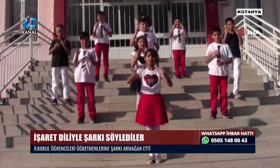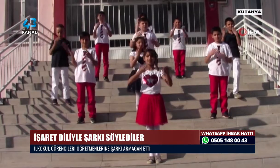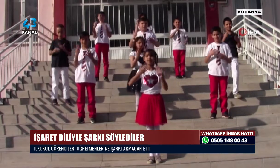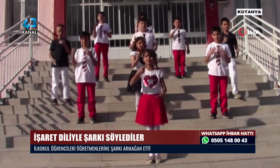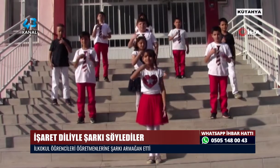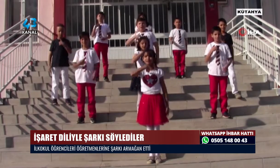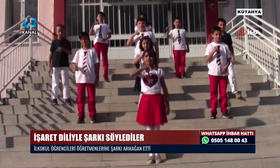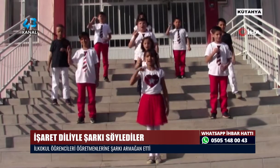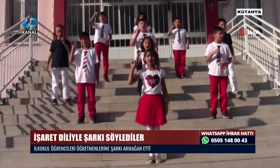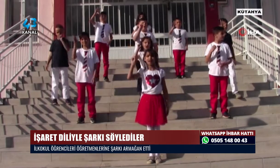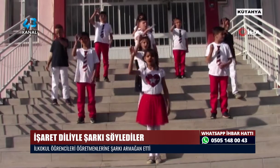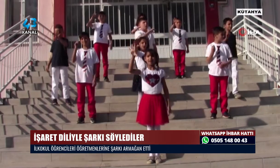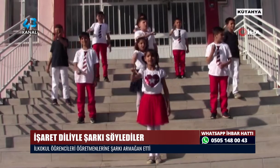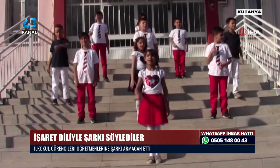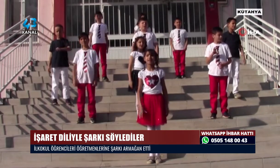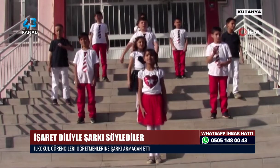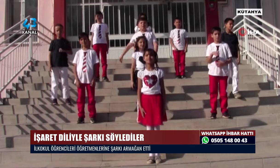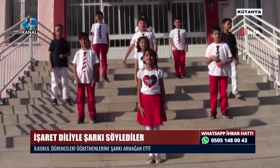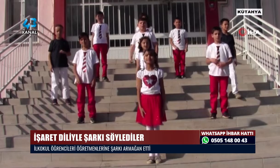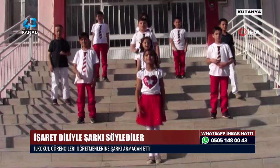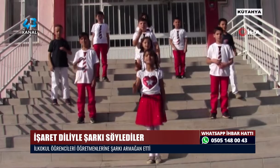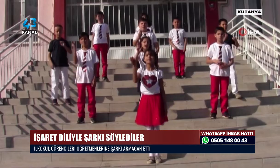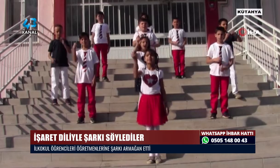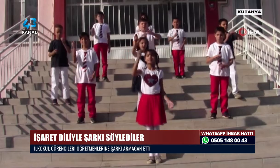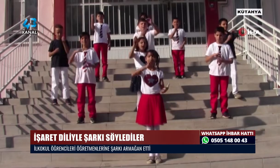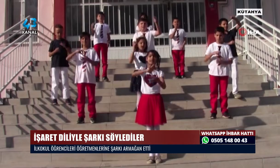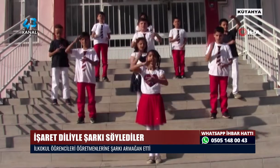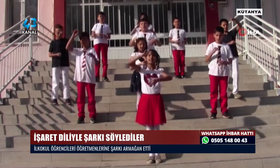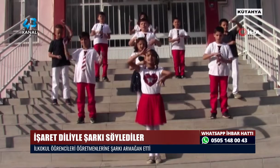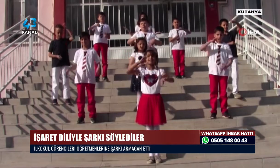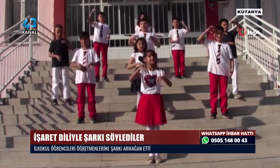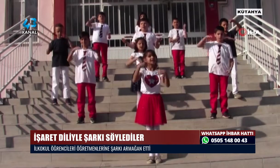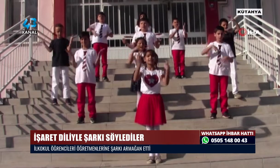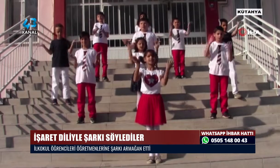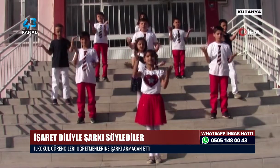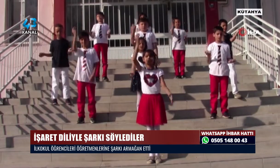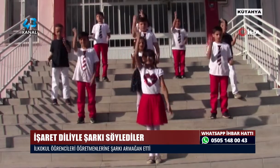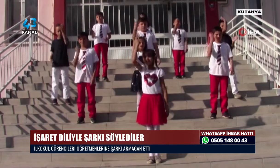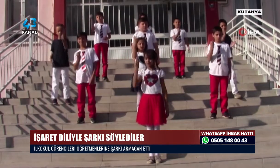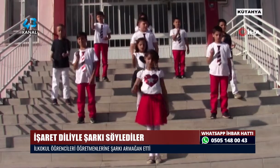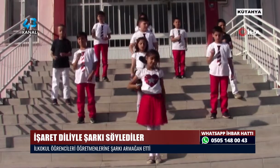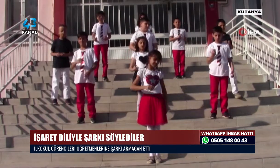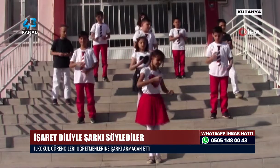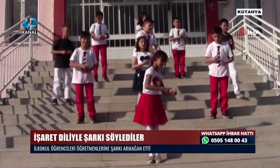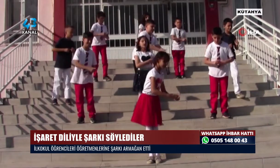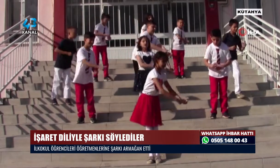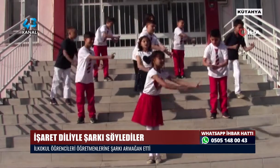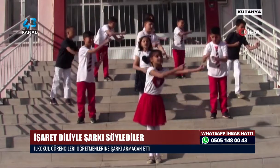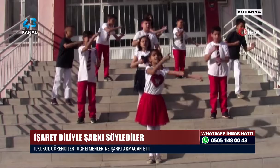Hisarcık'ta Halk Eğitimi Merkezi Müdürlüğü tarafından açılan işaret dili kursuna katılan Atatürk İlkokulu öğrencileri, Öğretmenler Günü